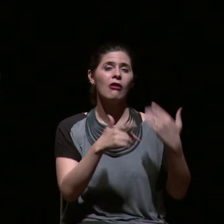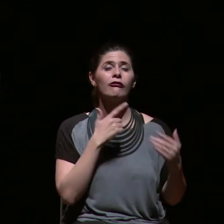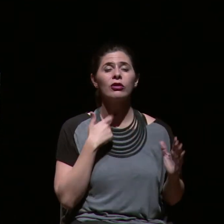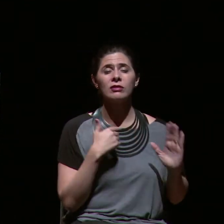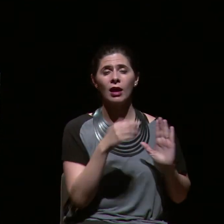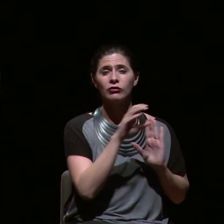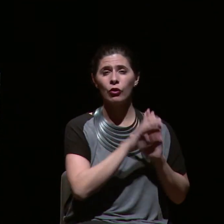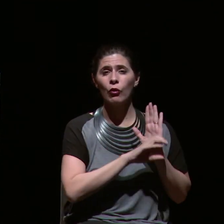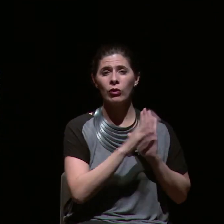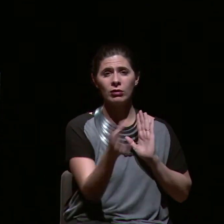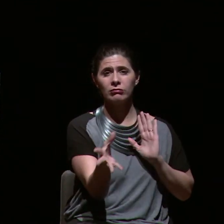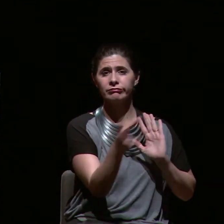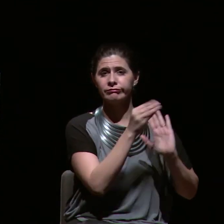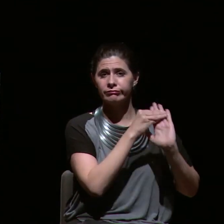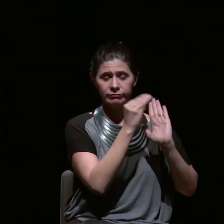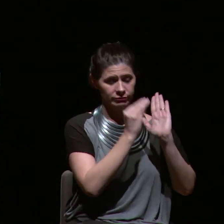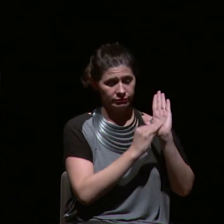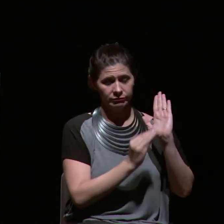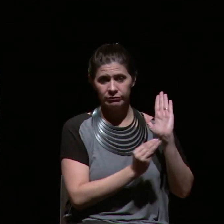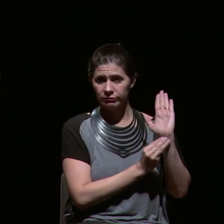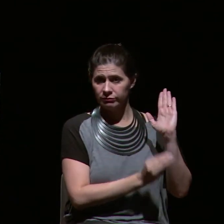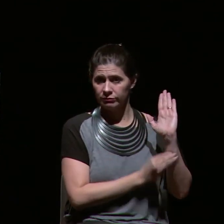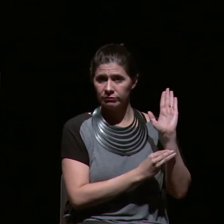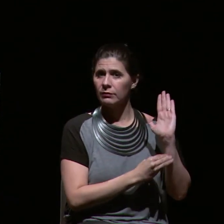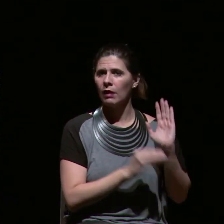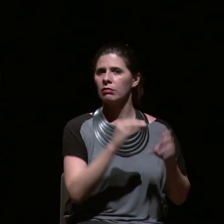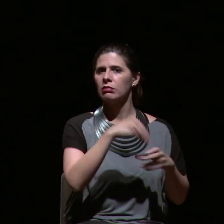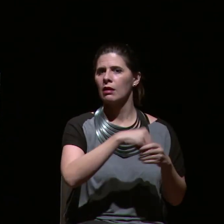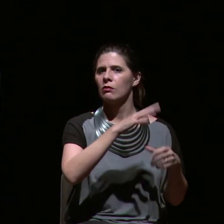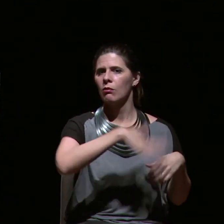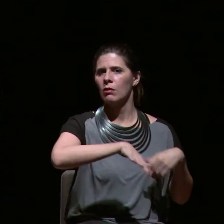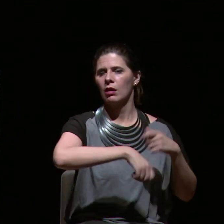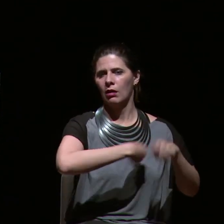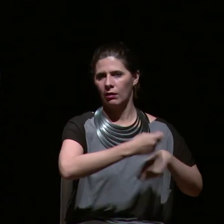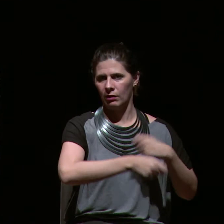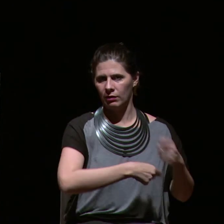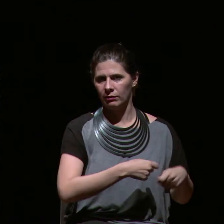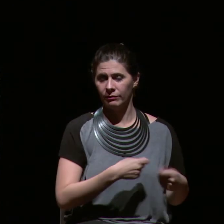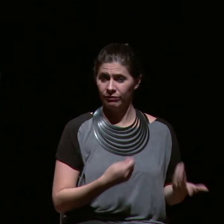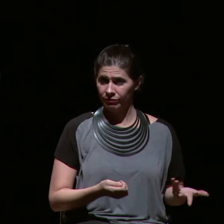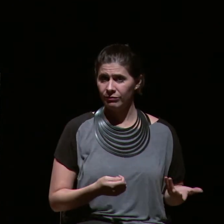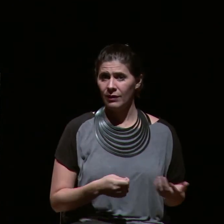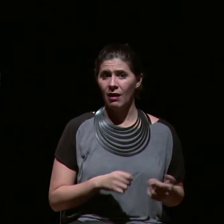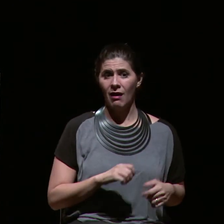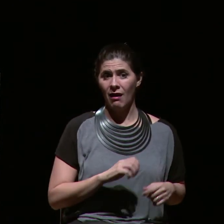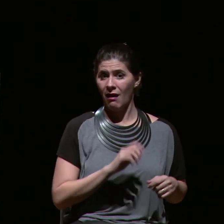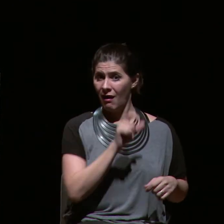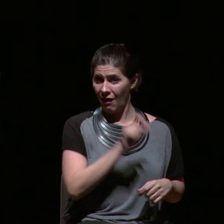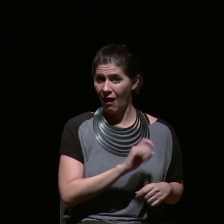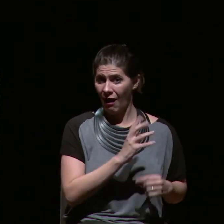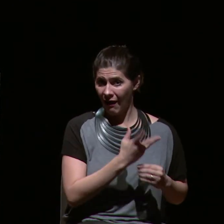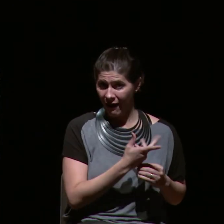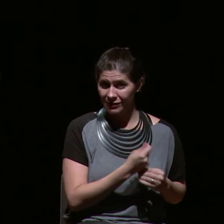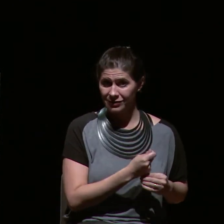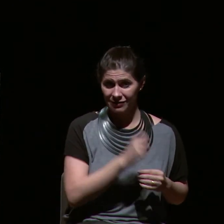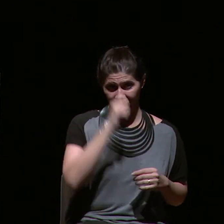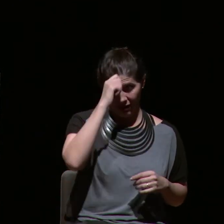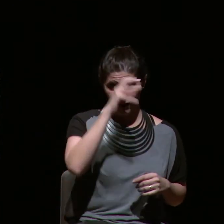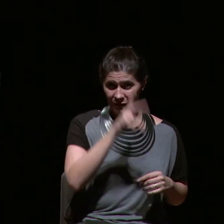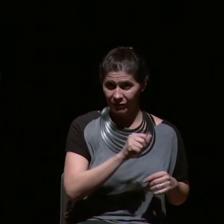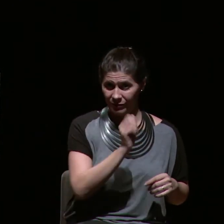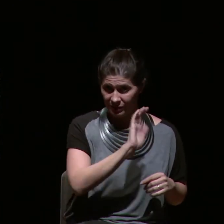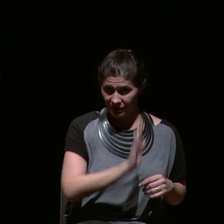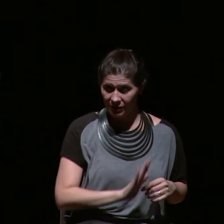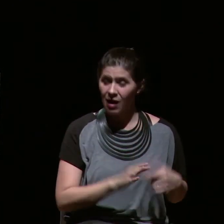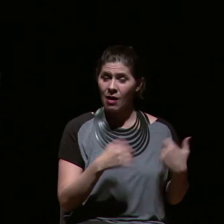currículo, de estar no mercado, etc. O desafio do artista identificado como afro-brasileiro seria, então, cuidar de seu jardim e, mesmo